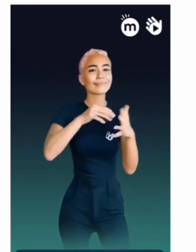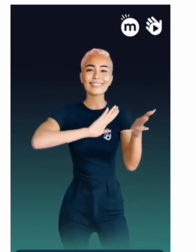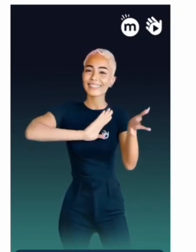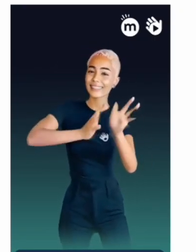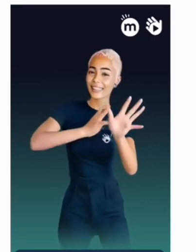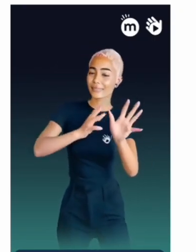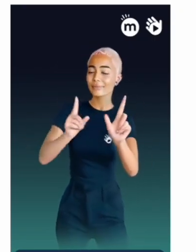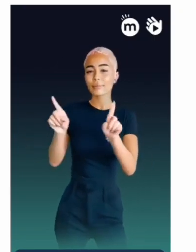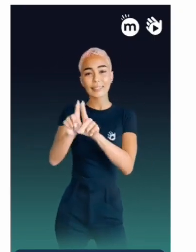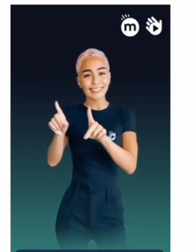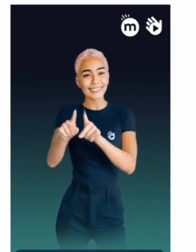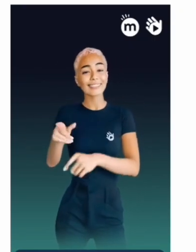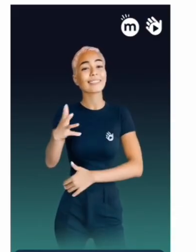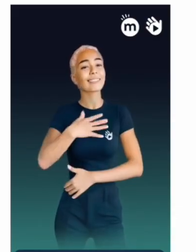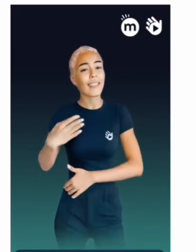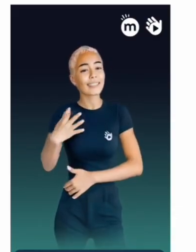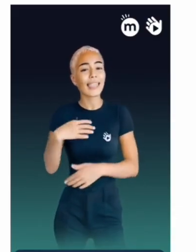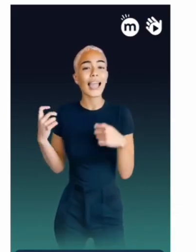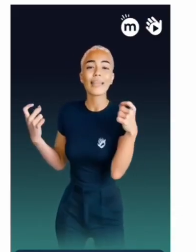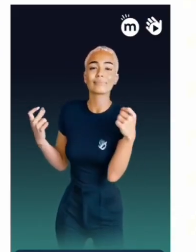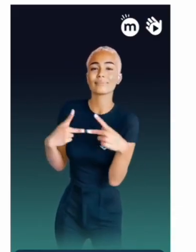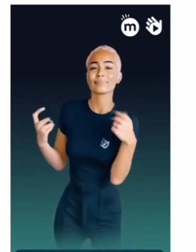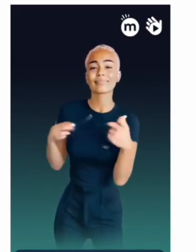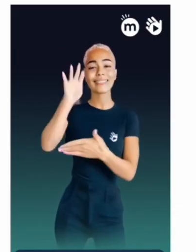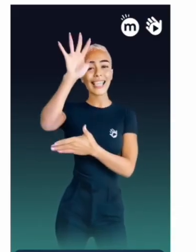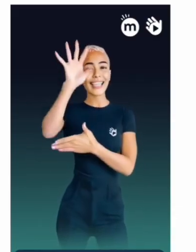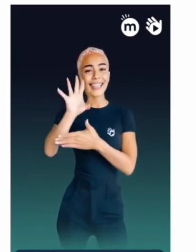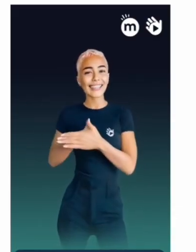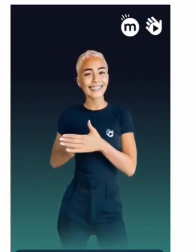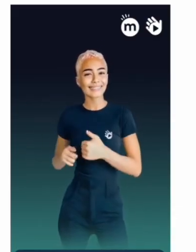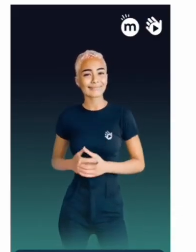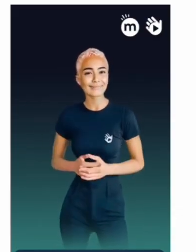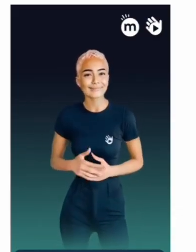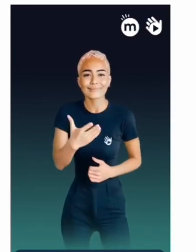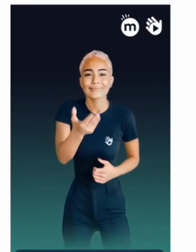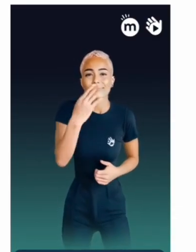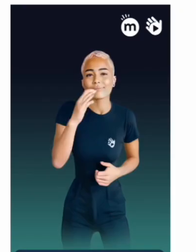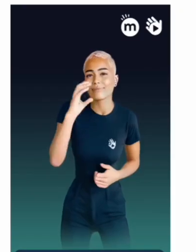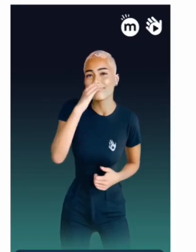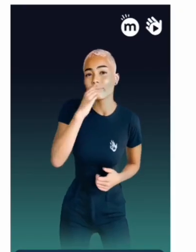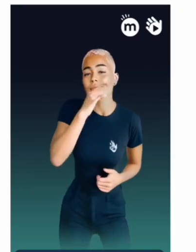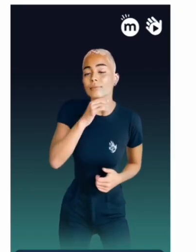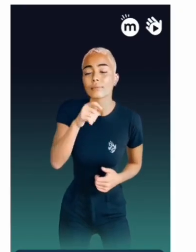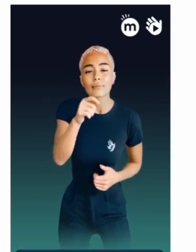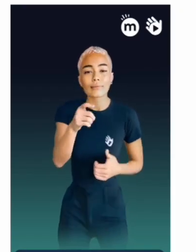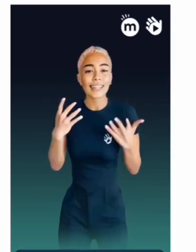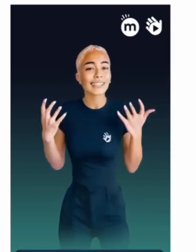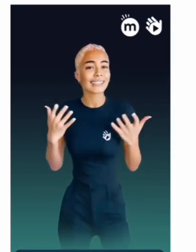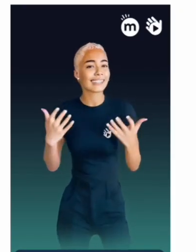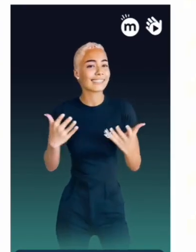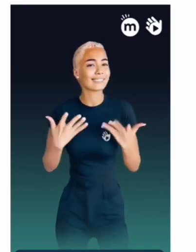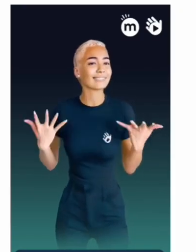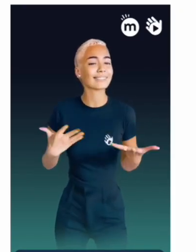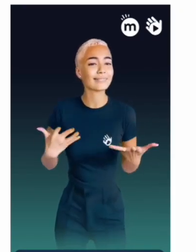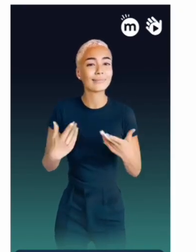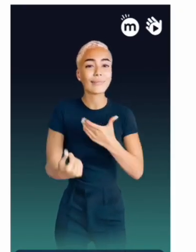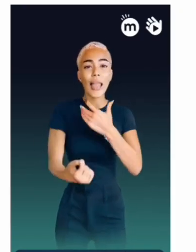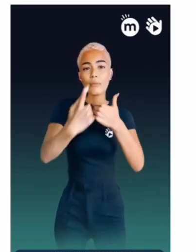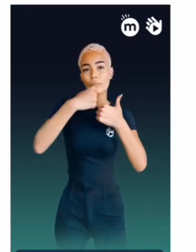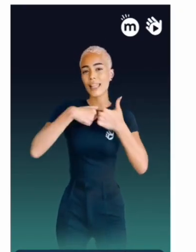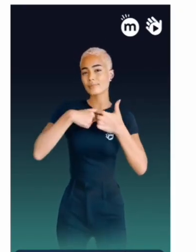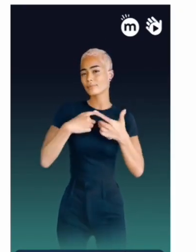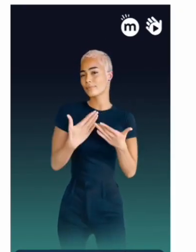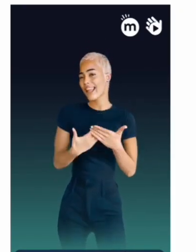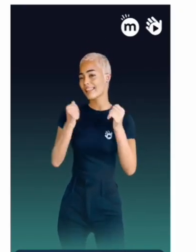signes américaine ou Synapse sur la langue des signes britannique qui propose également des traductions automatiques en langue des signes pour les